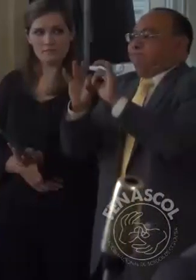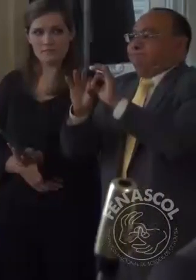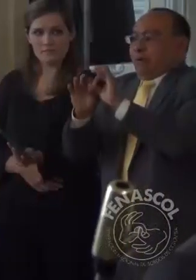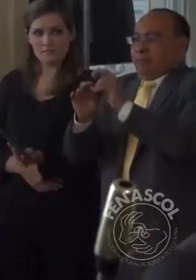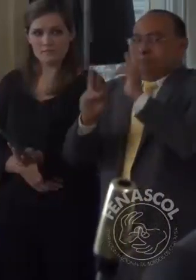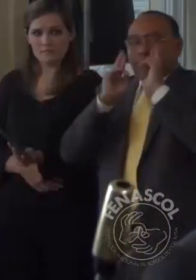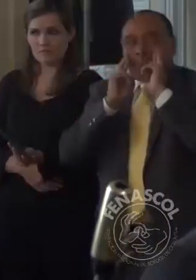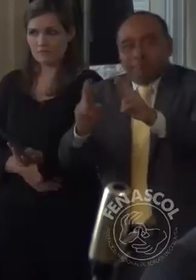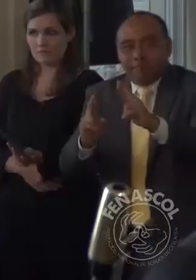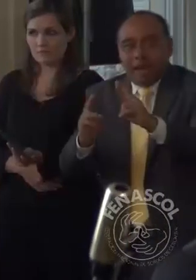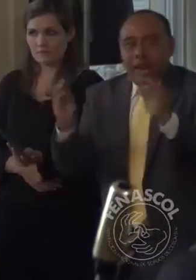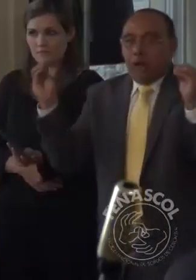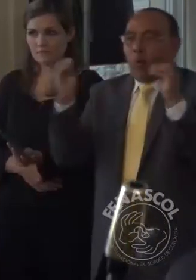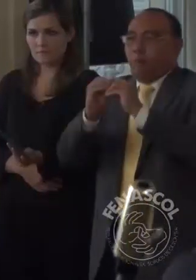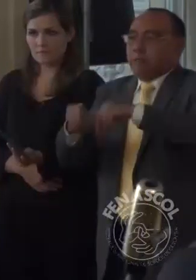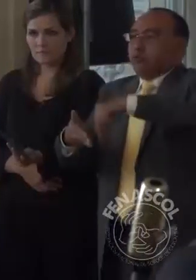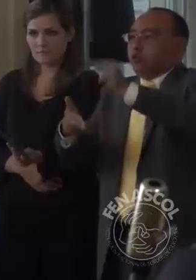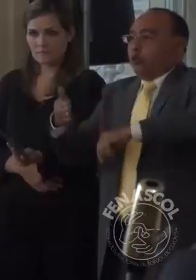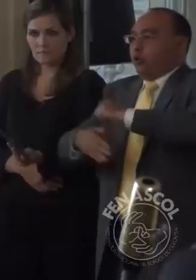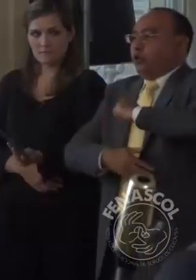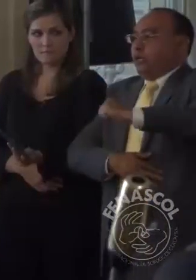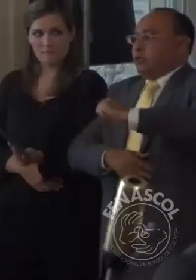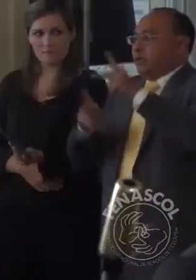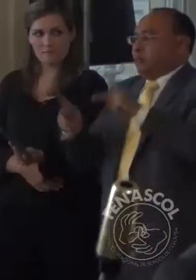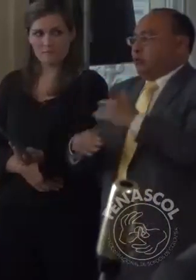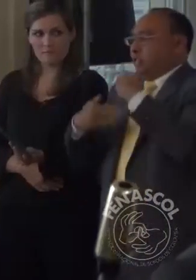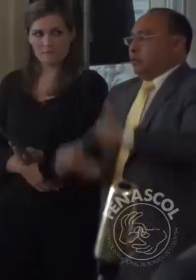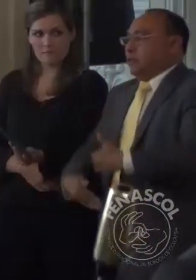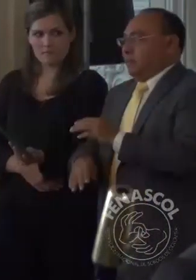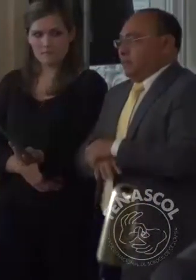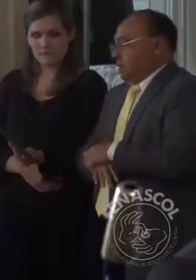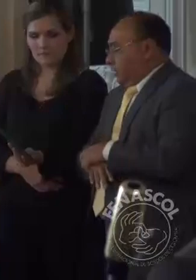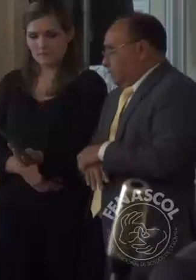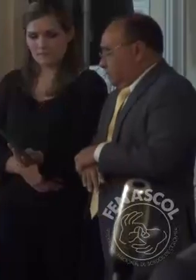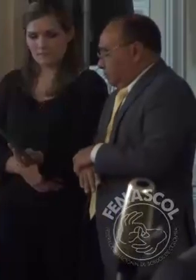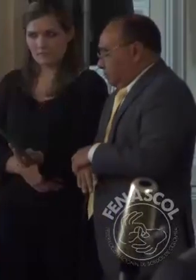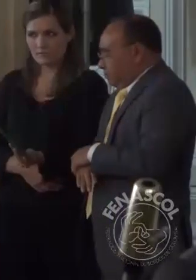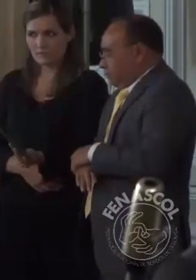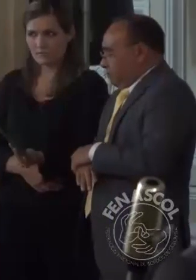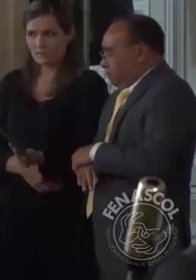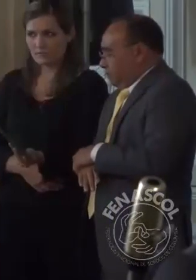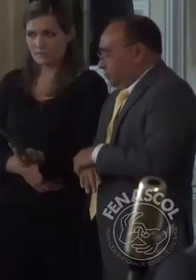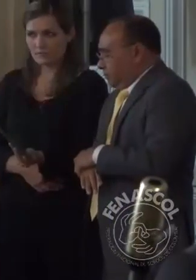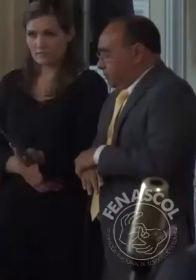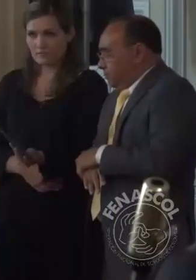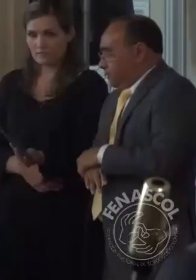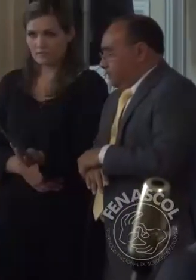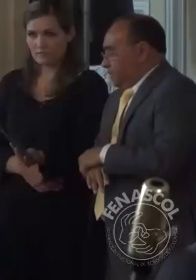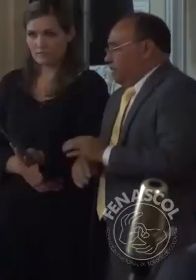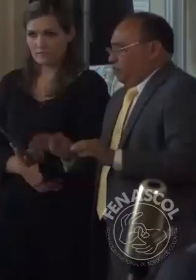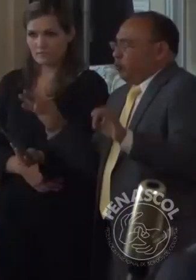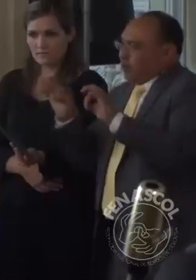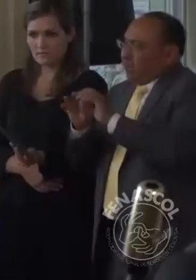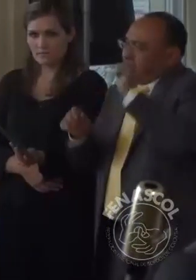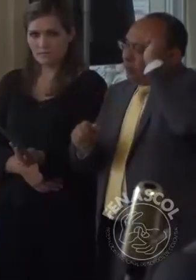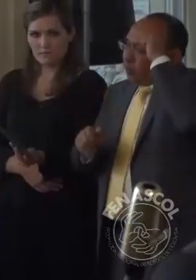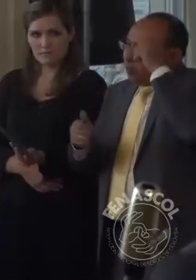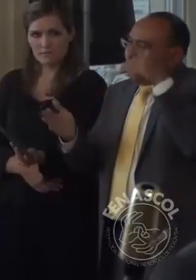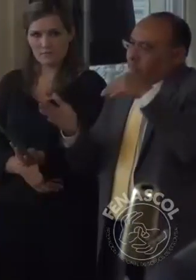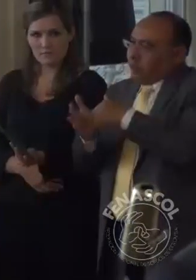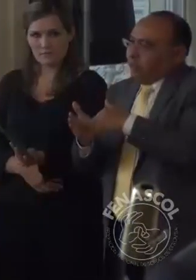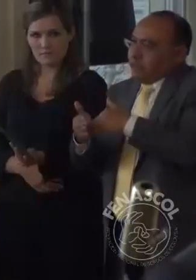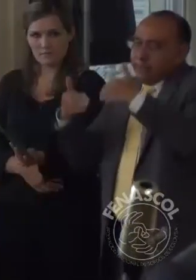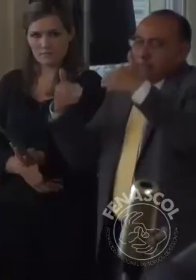1346, que es una ley supremamente importante y que reconoce la Convención de los Derechos de las Personas